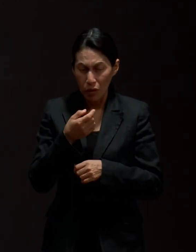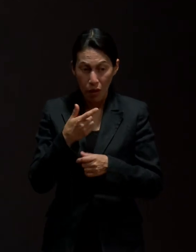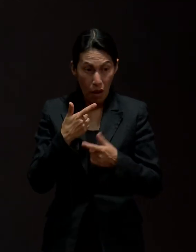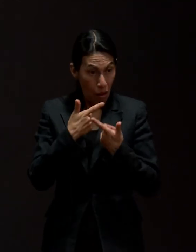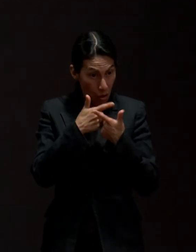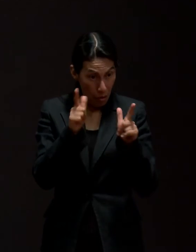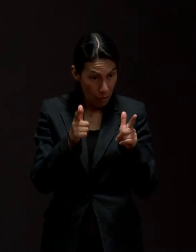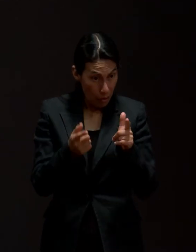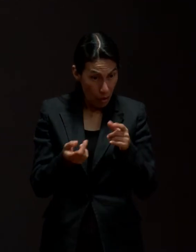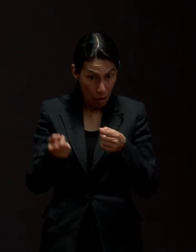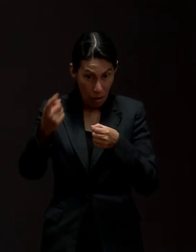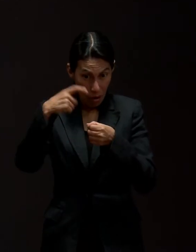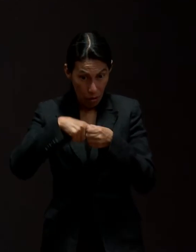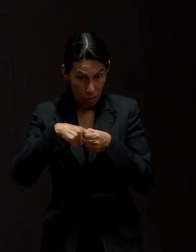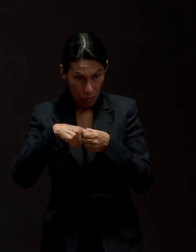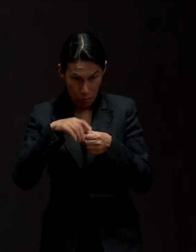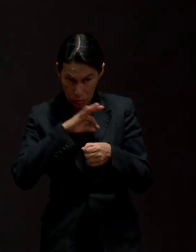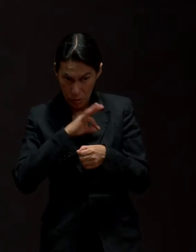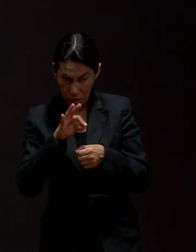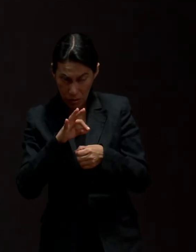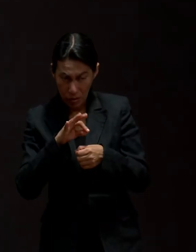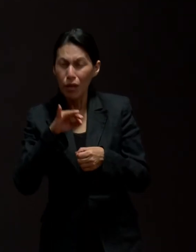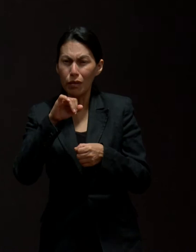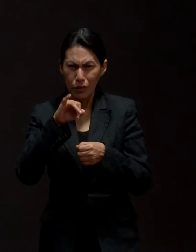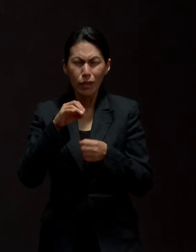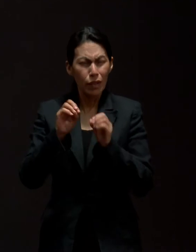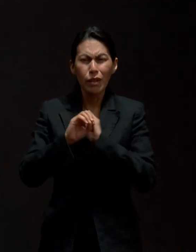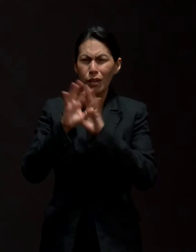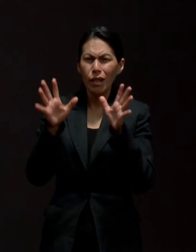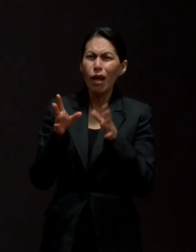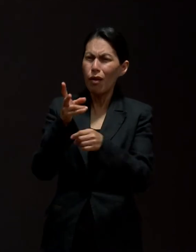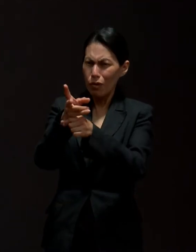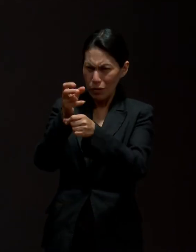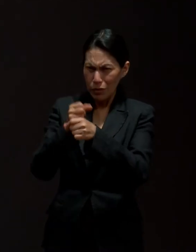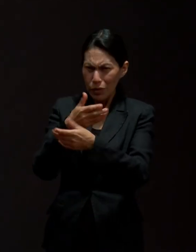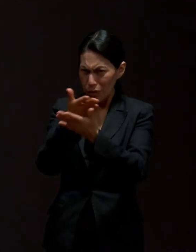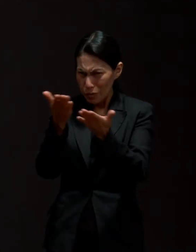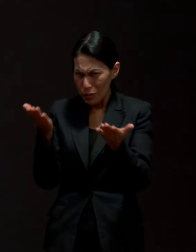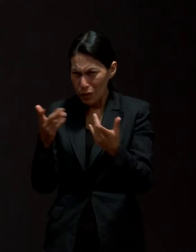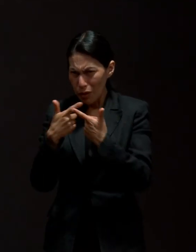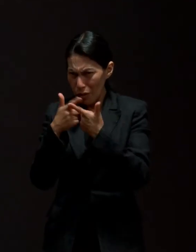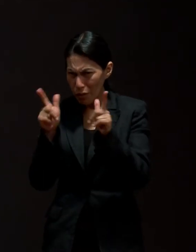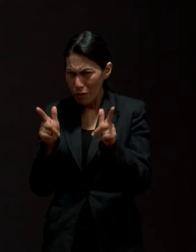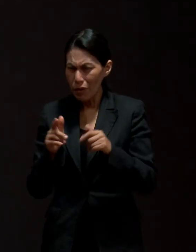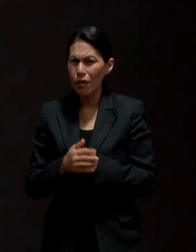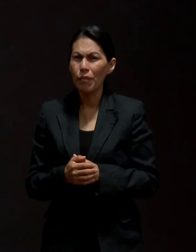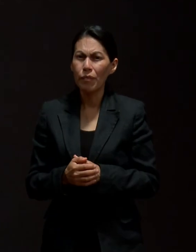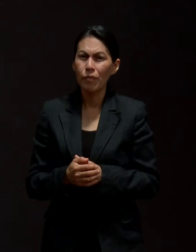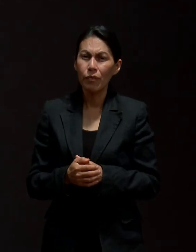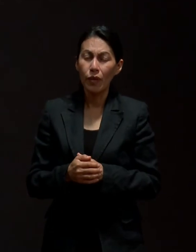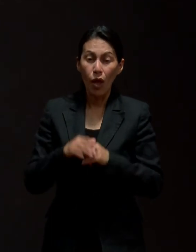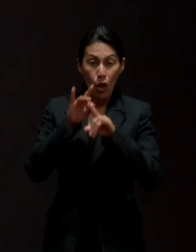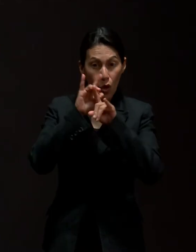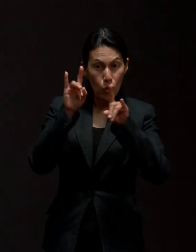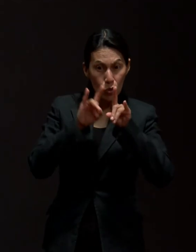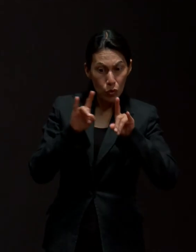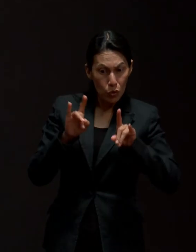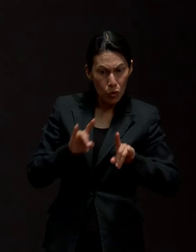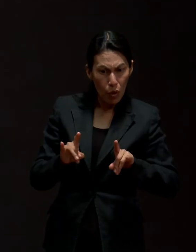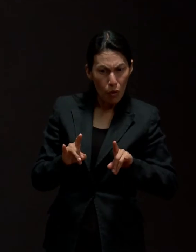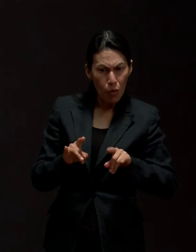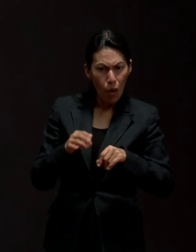oración. Y digamos, cualquiera puede reunirse a ese grupo. Sí, cualquiera. Los invitamos a quien quiera.